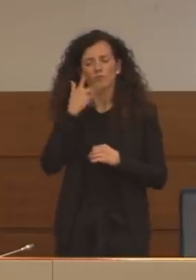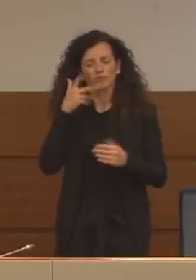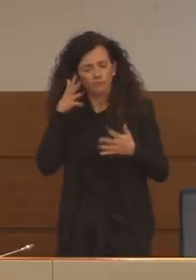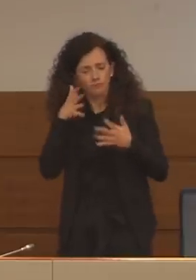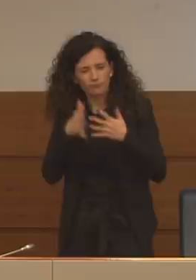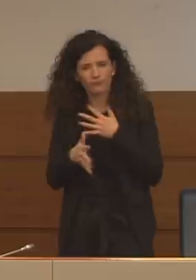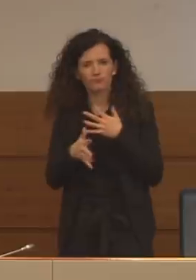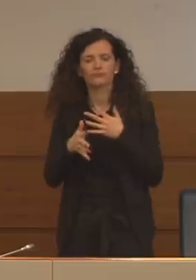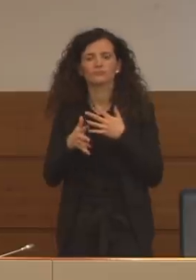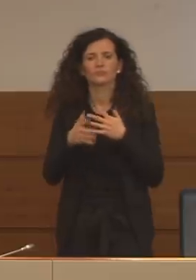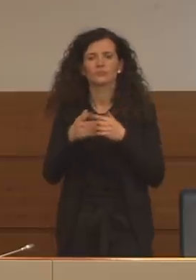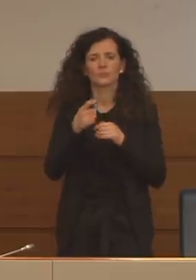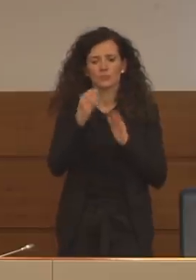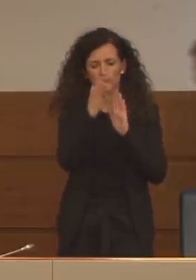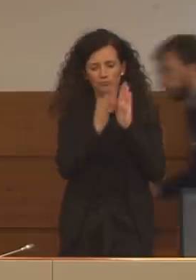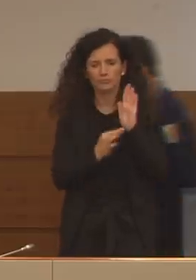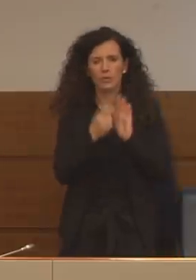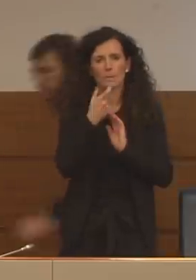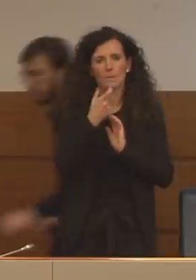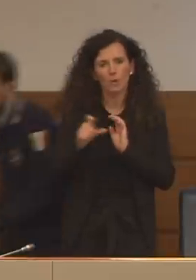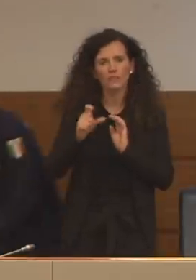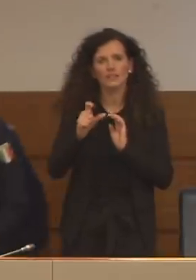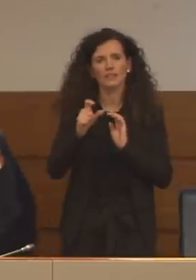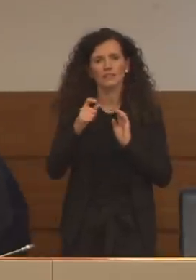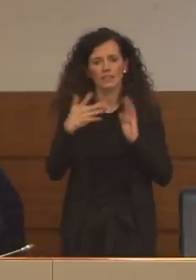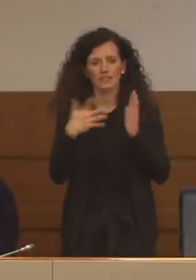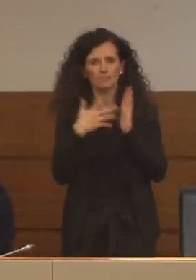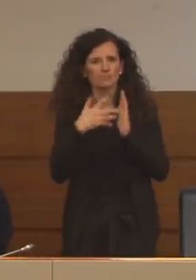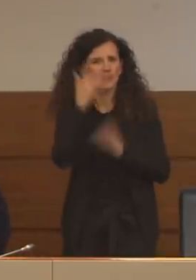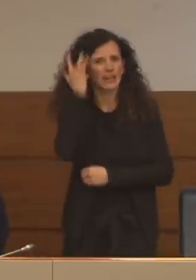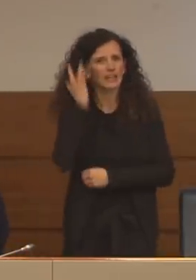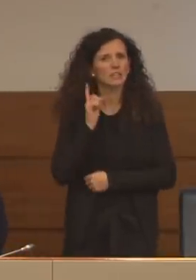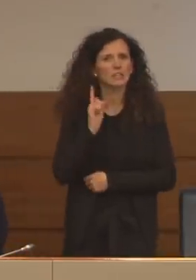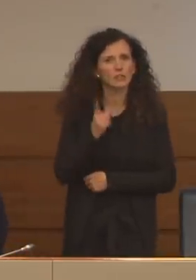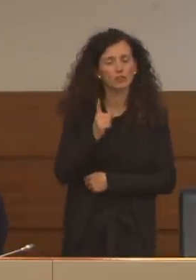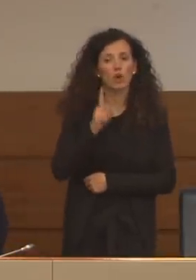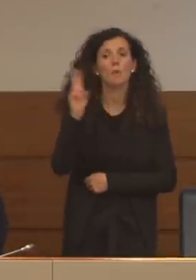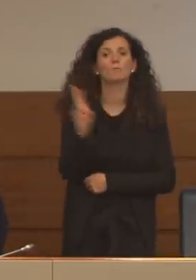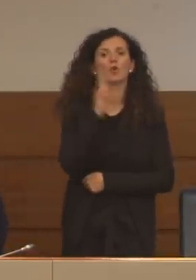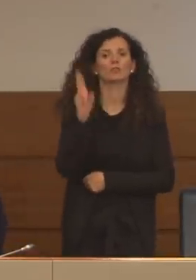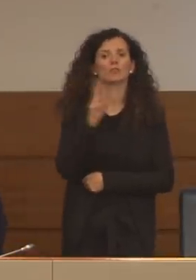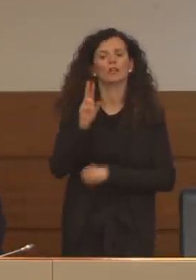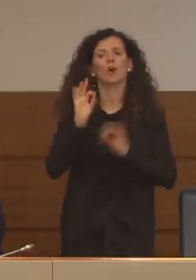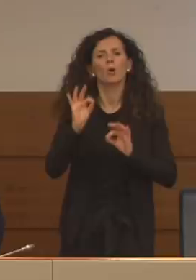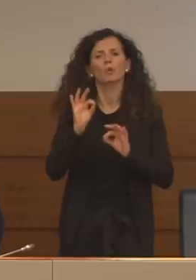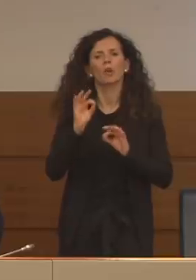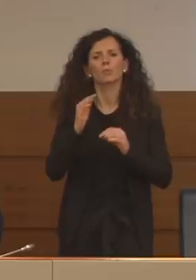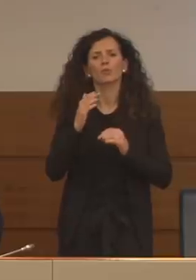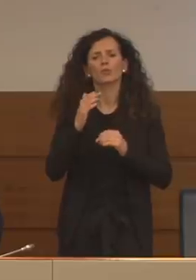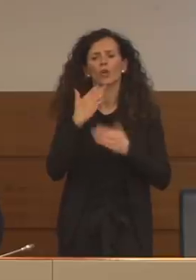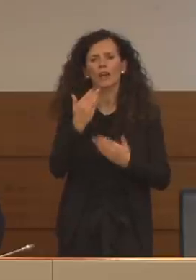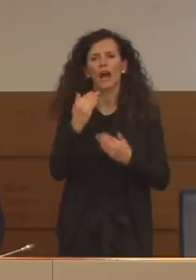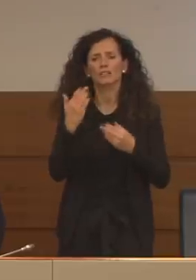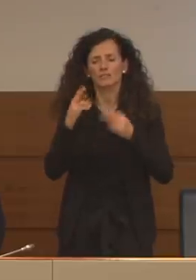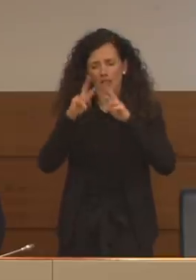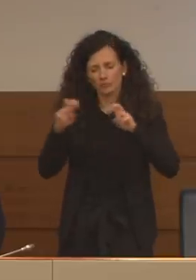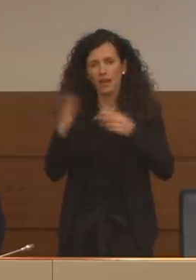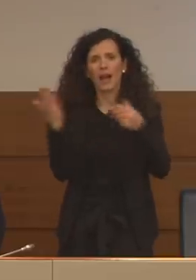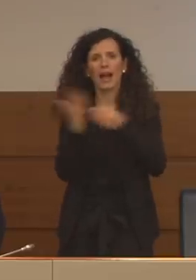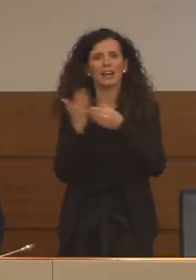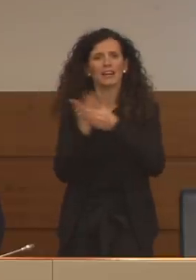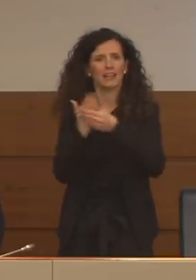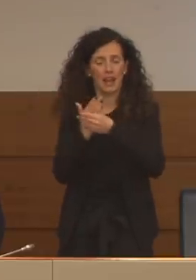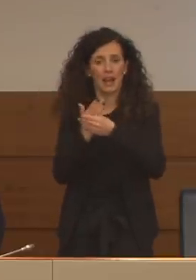i motivi e i fattori di rischio per per la mortalità attraverso lo studio delle cartelle cliniche attualmente in